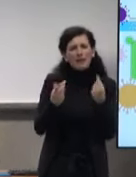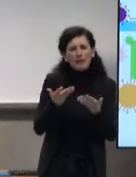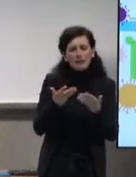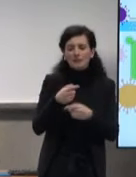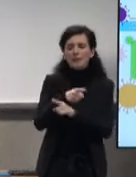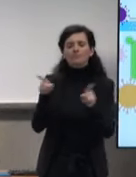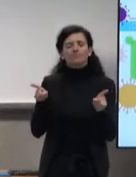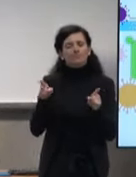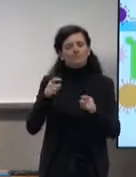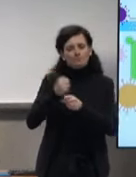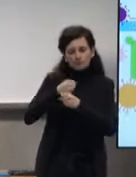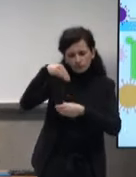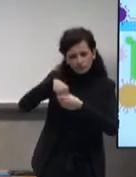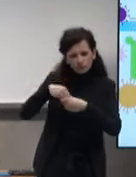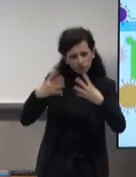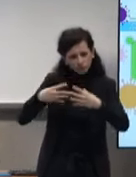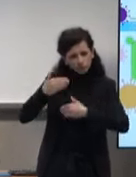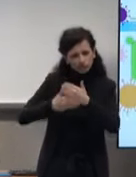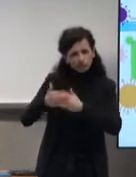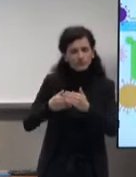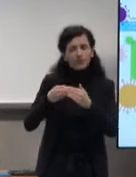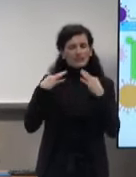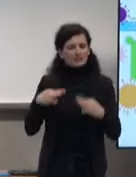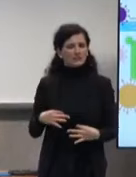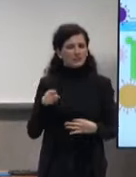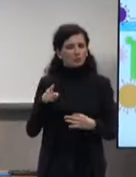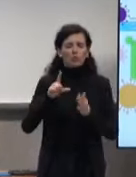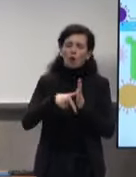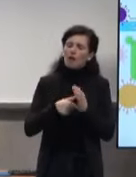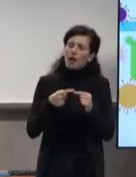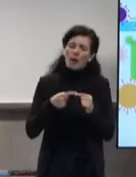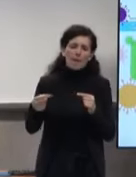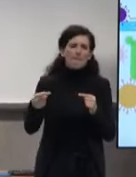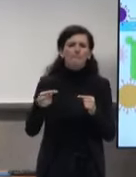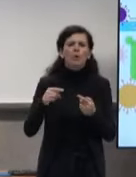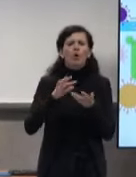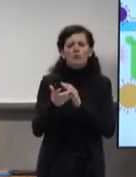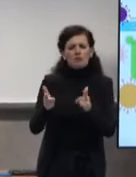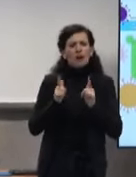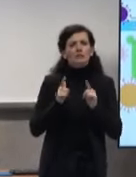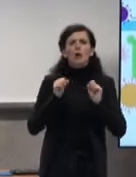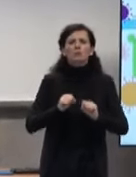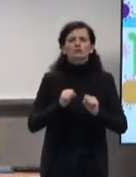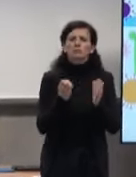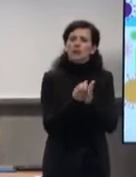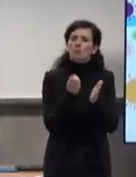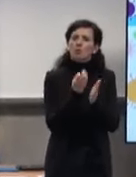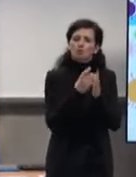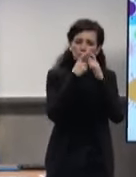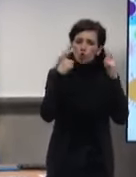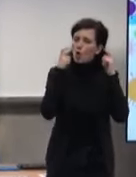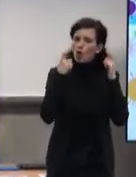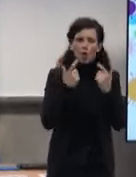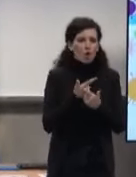vostro istituto e lungaggini ecco che non rendono operativa questa produzione le chiedo quali